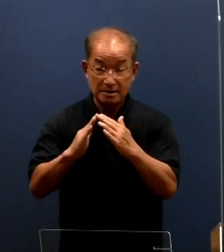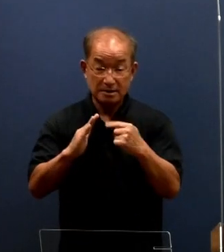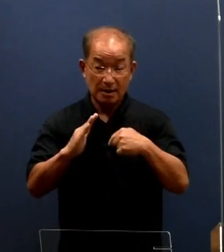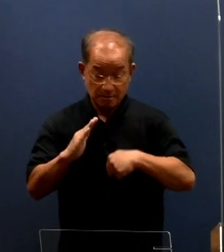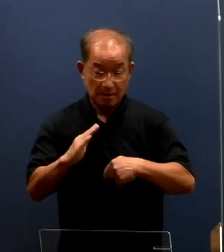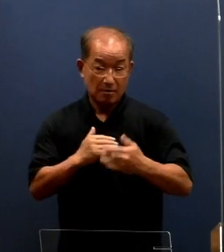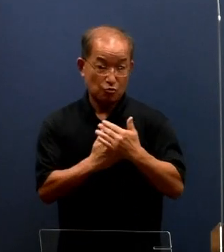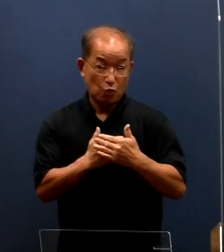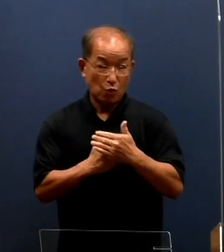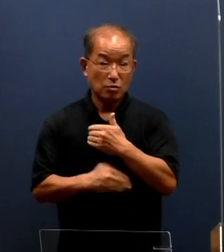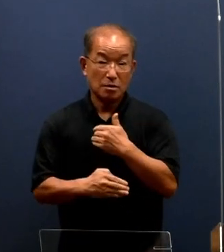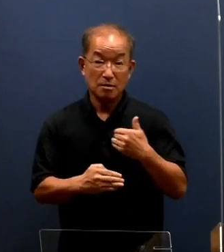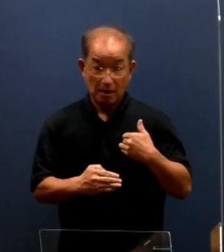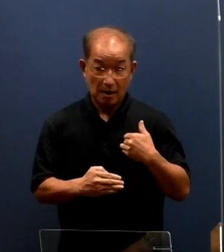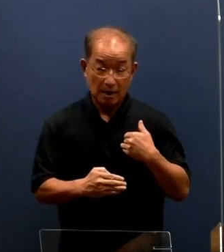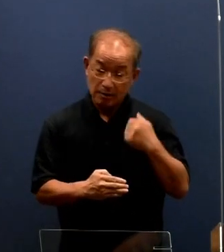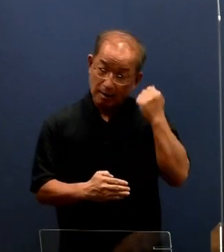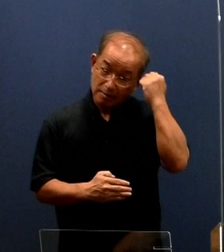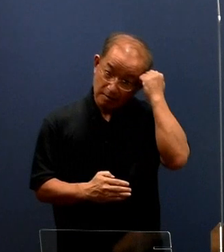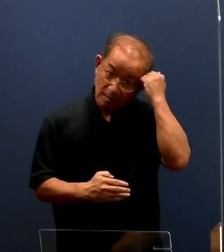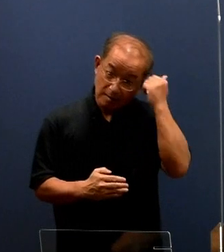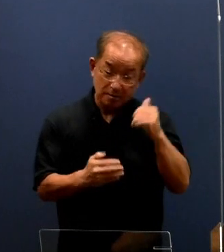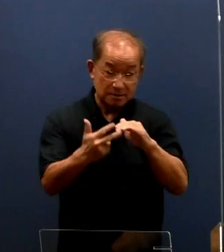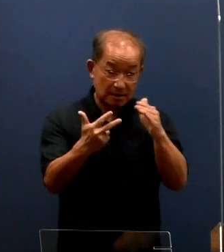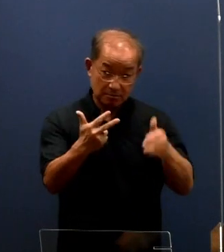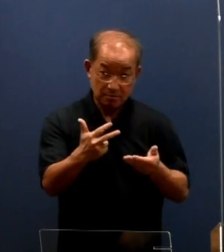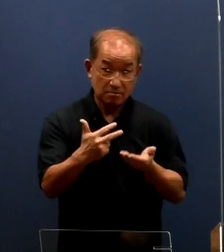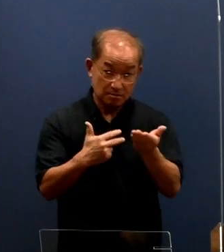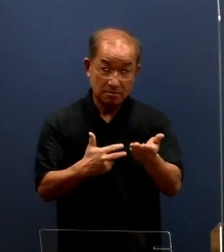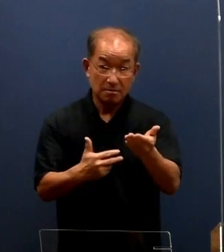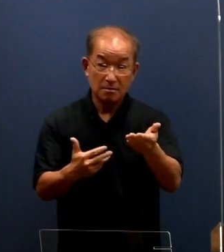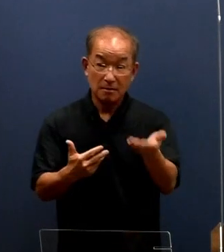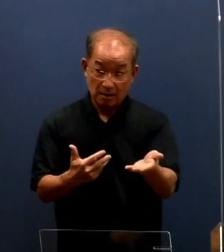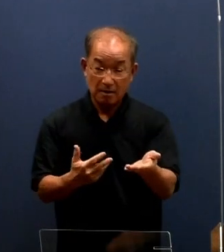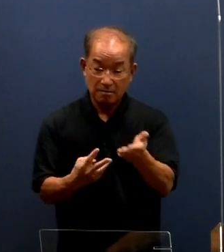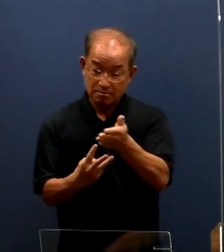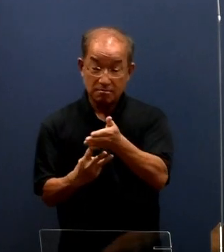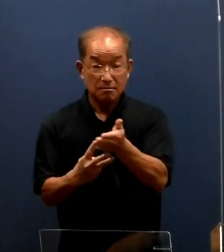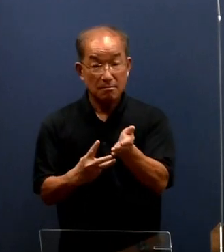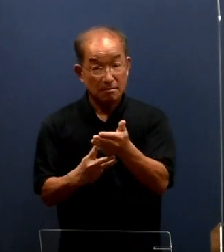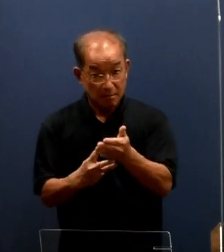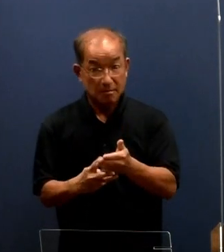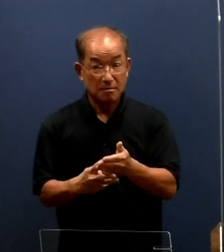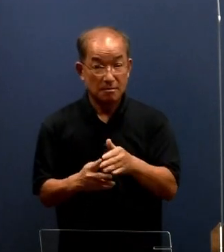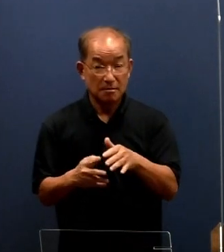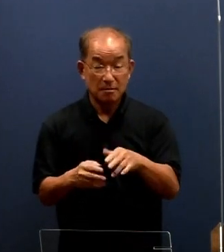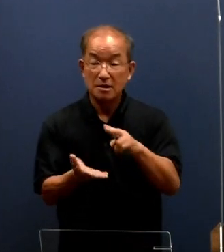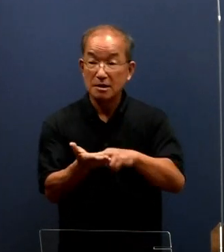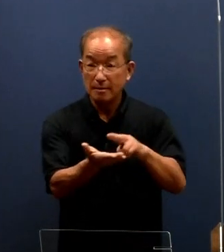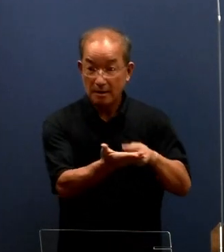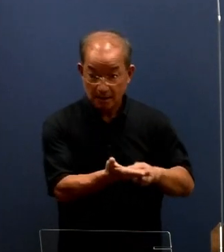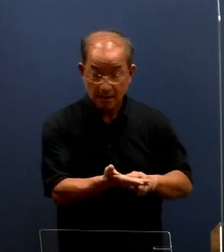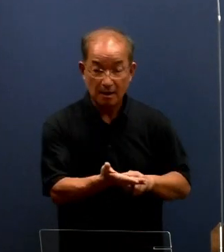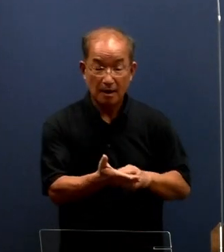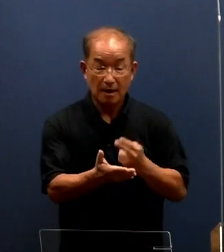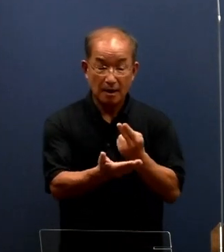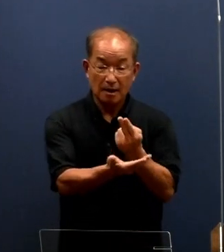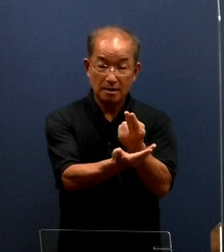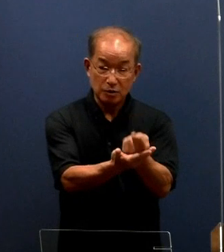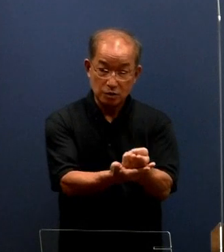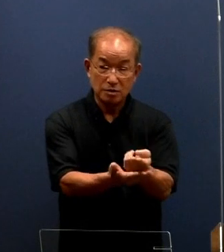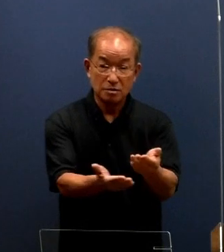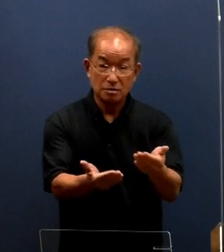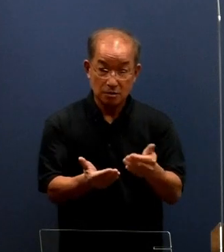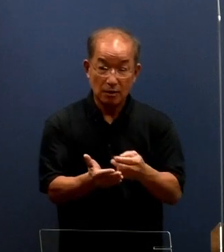か、宿泊療養に行くべき人かどうかの選別を早くして、早く適切なその体制を決めて、入院させるべき人を入院して